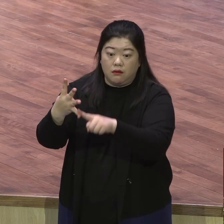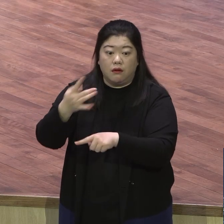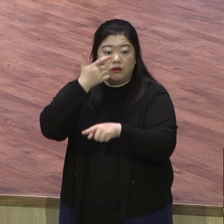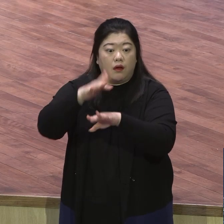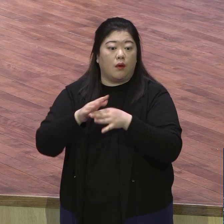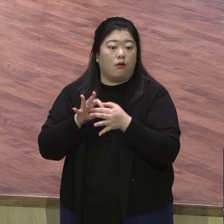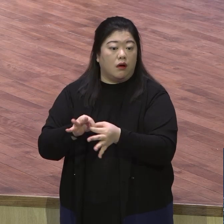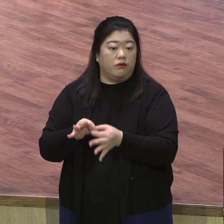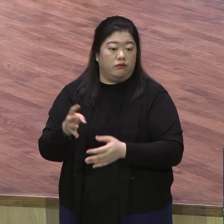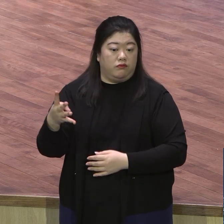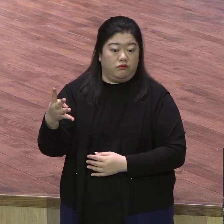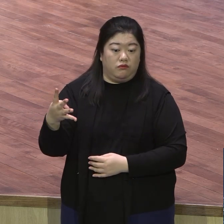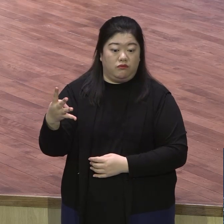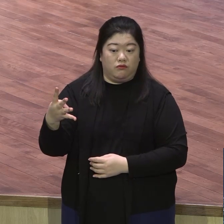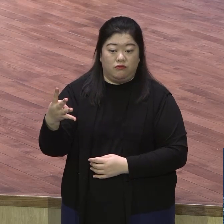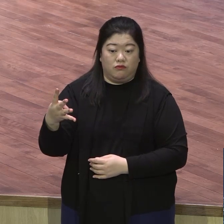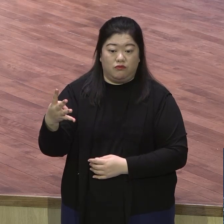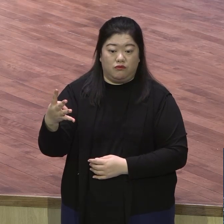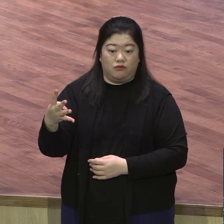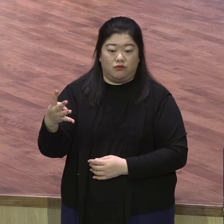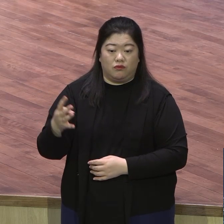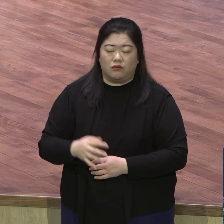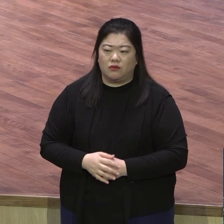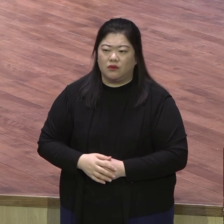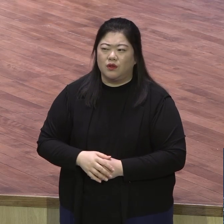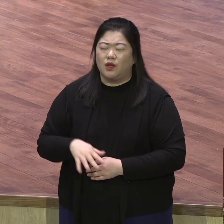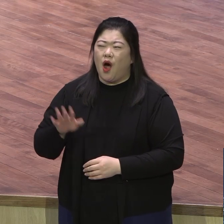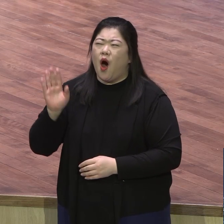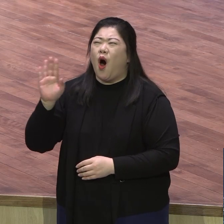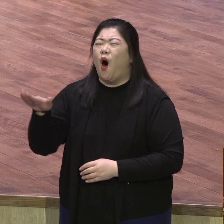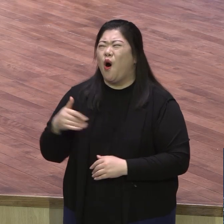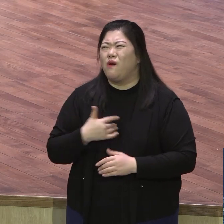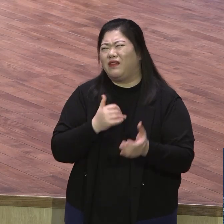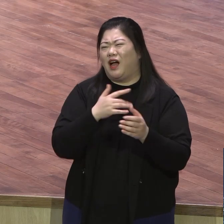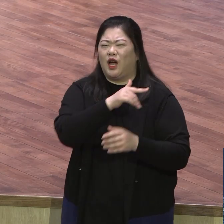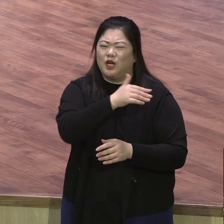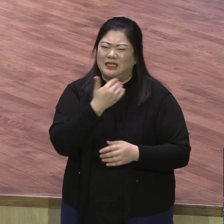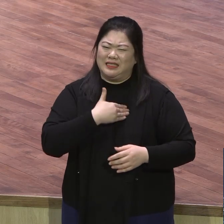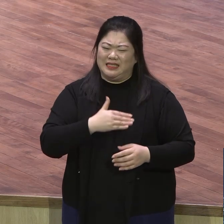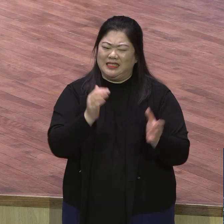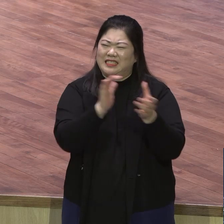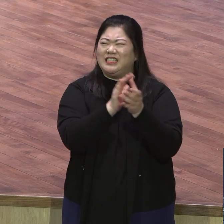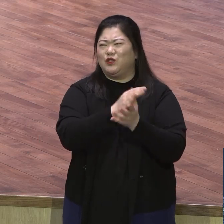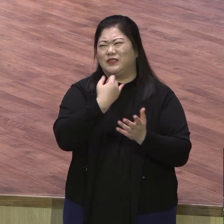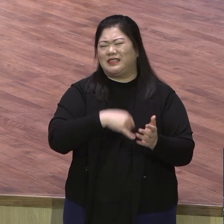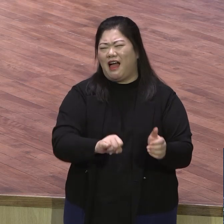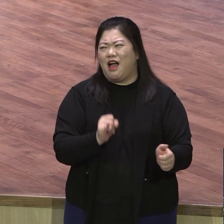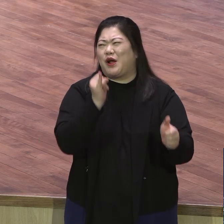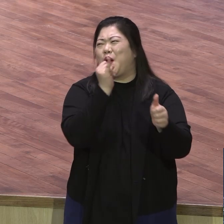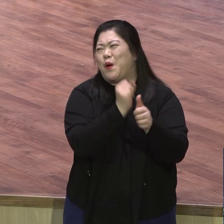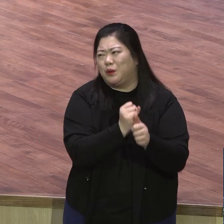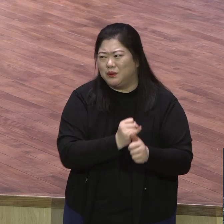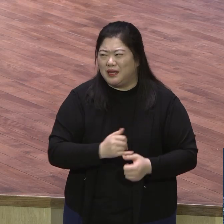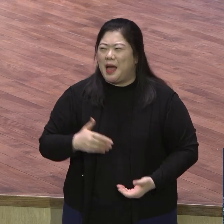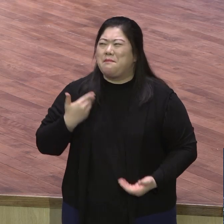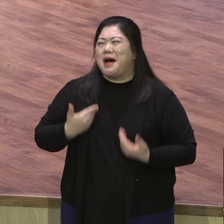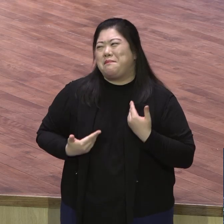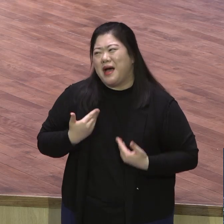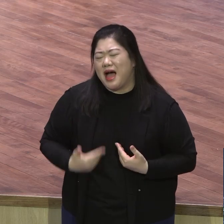예배가 다예요. 아이고 바빴어. 오늘 결혼식이 있었어. 내가 너무 일이 많았어.